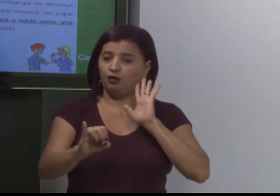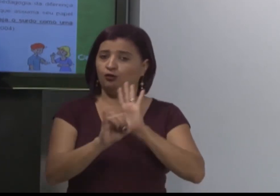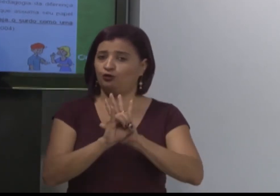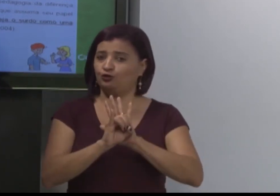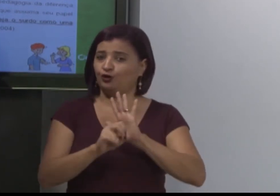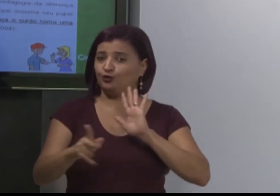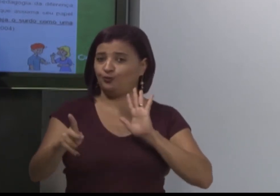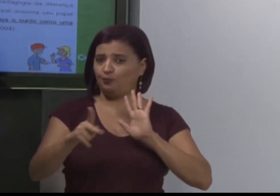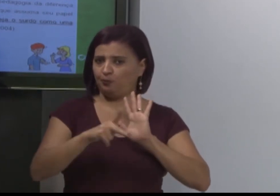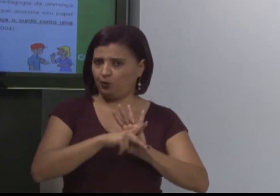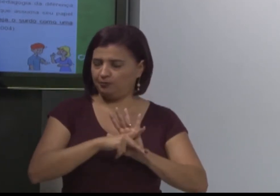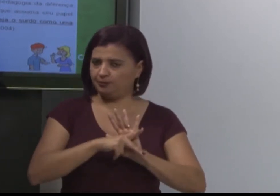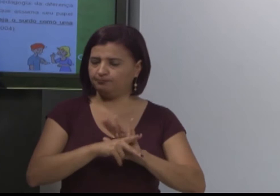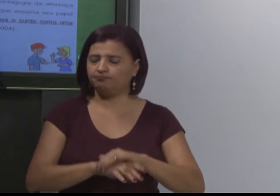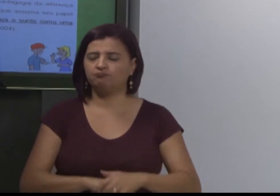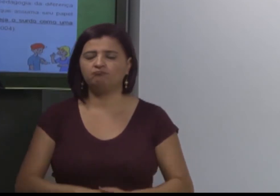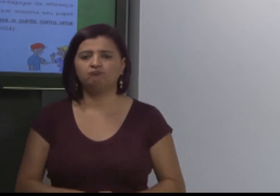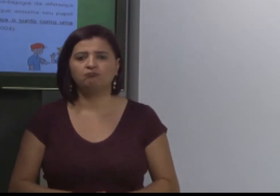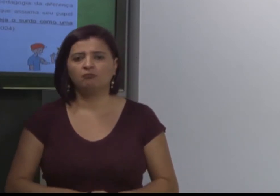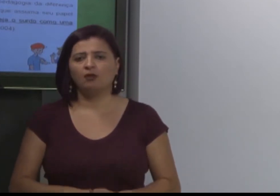cultura surda, de uma identidade surda própria.